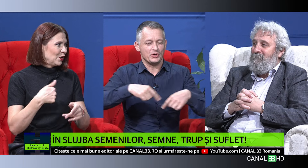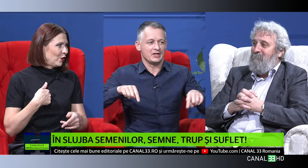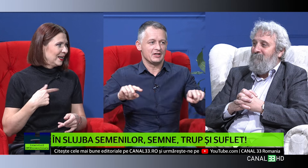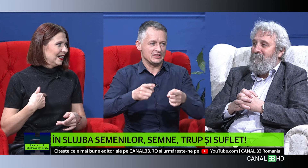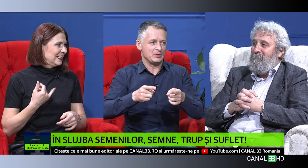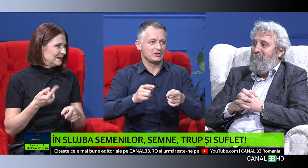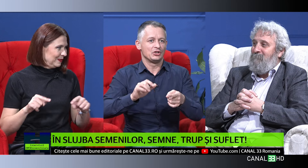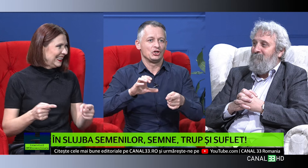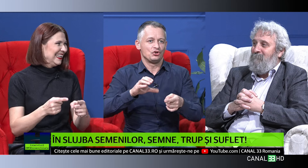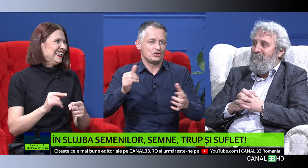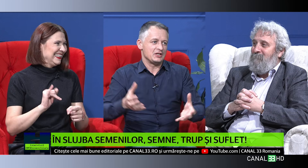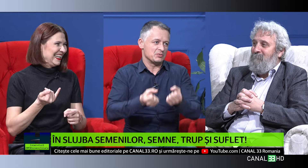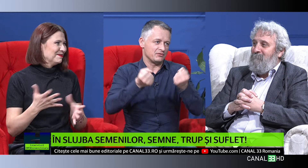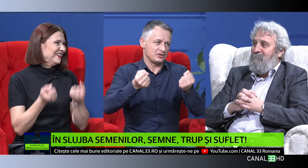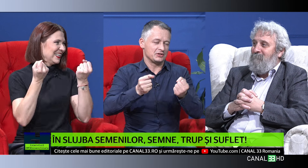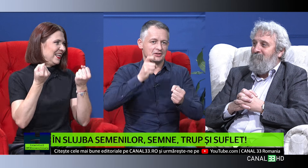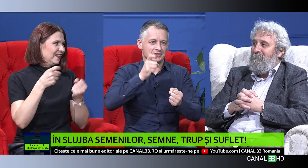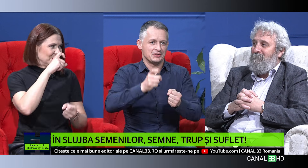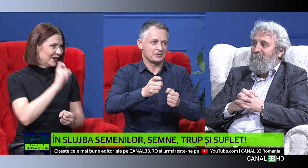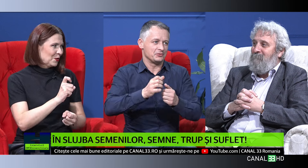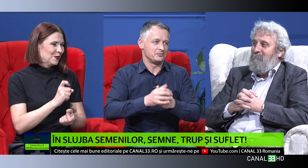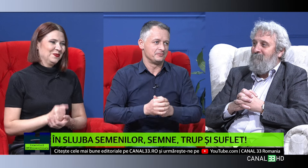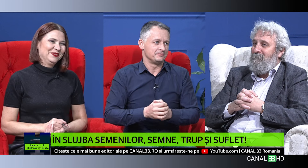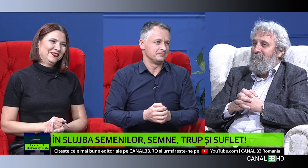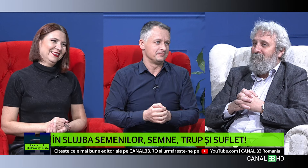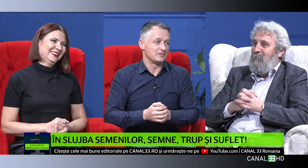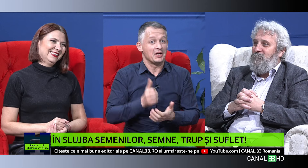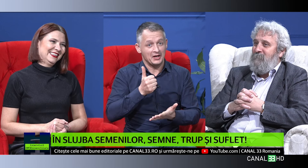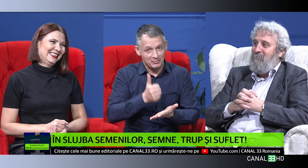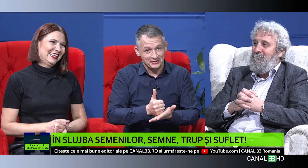noi în ispită, ci ne izbăvește de cel rău. Amin. Amin.